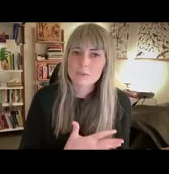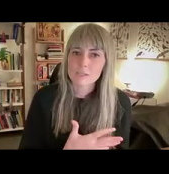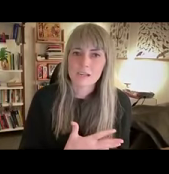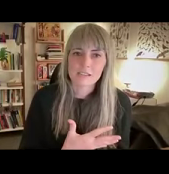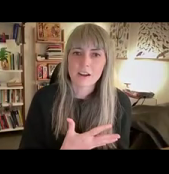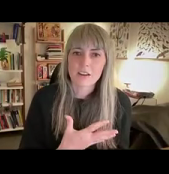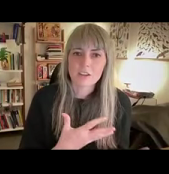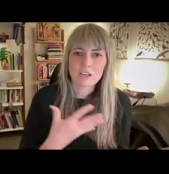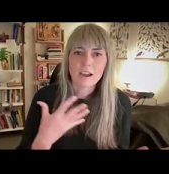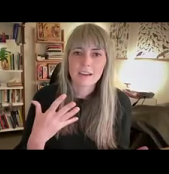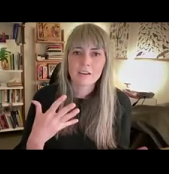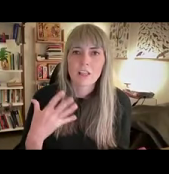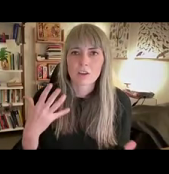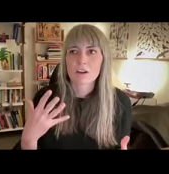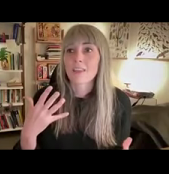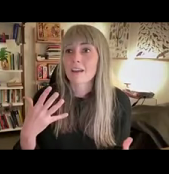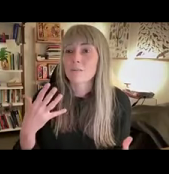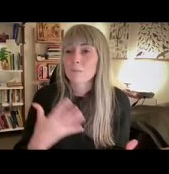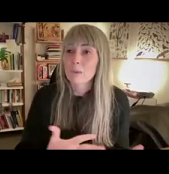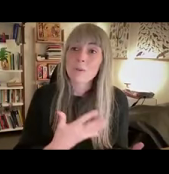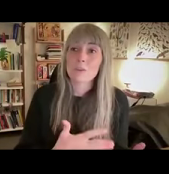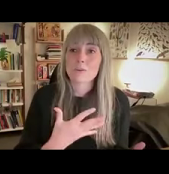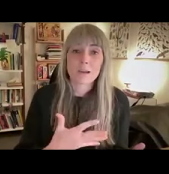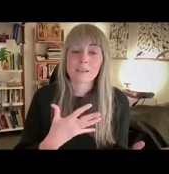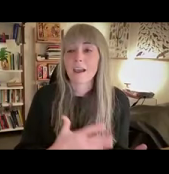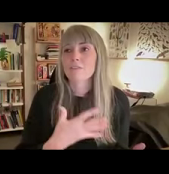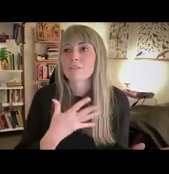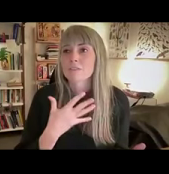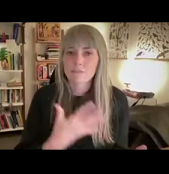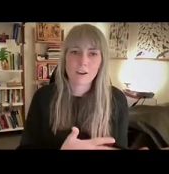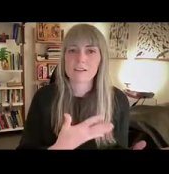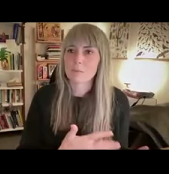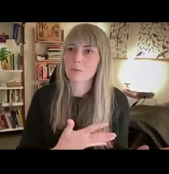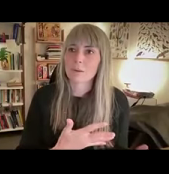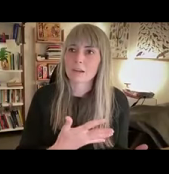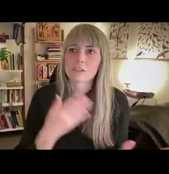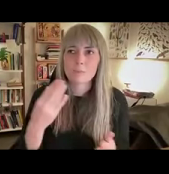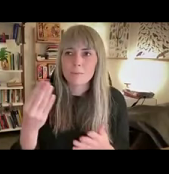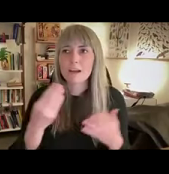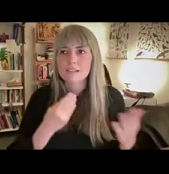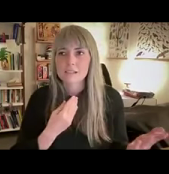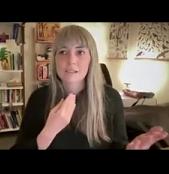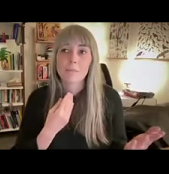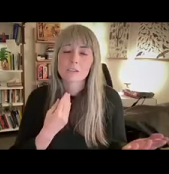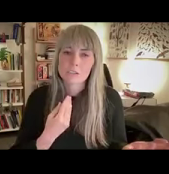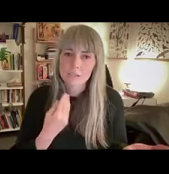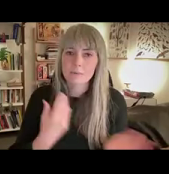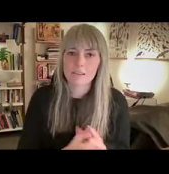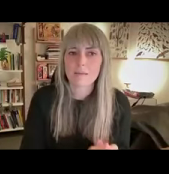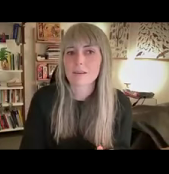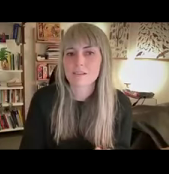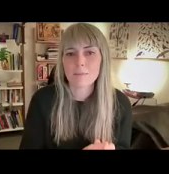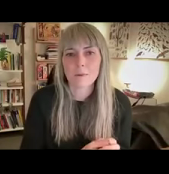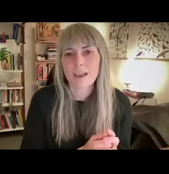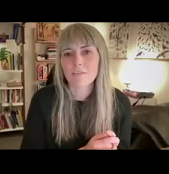relación de problemas de audición. Entonces, cuando estudié audiología, me di cuenta que las personas en Estados Unidos tienen barreras bastante